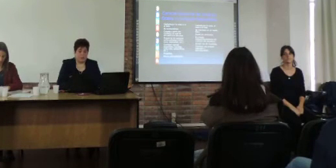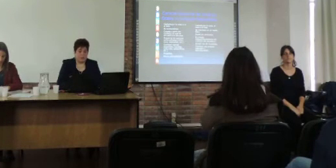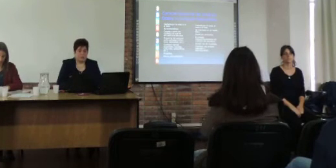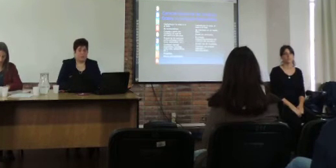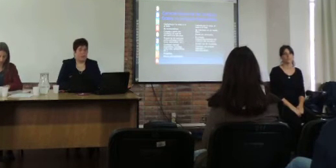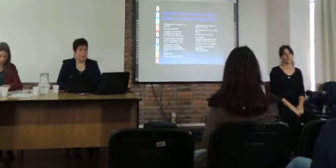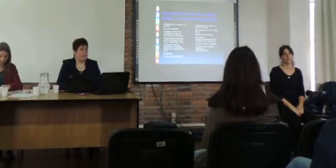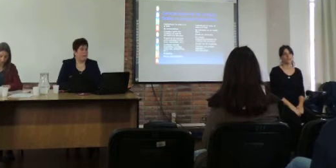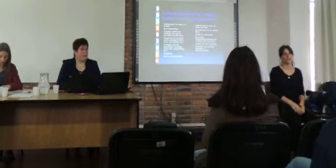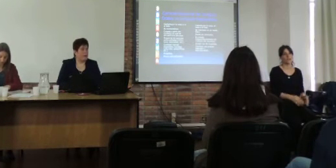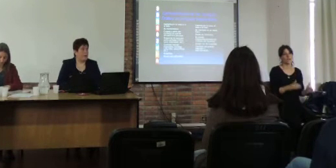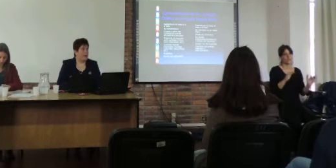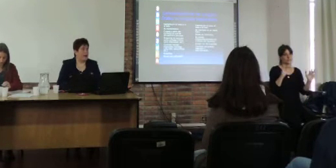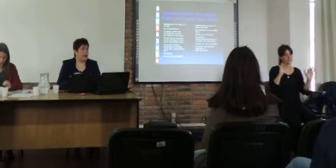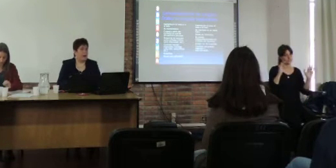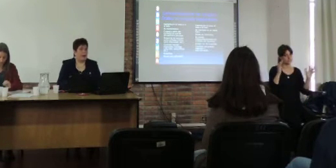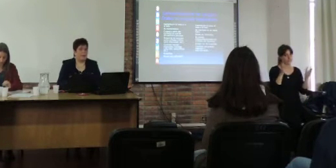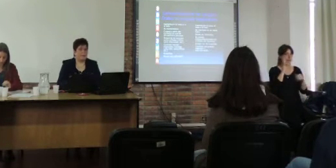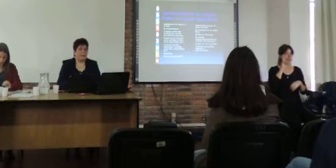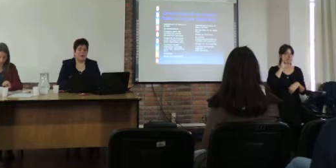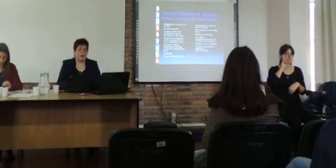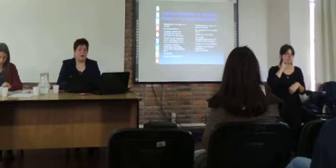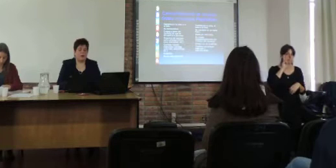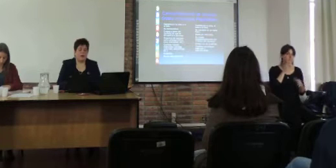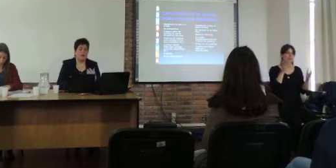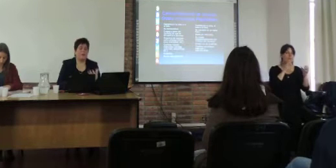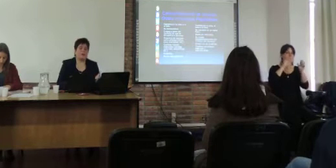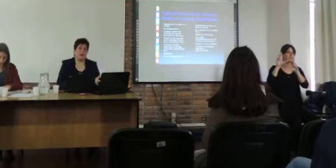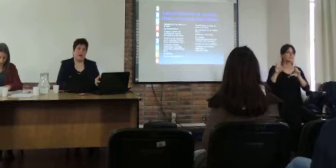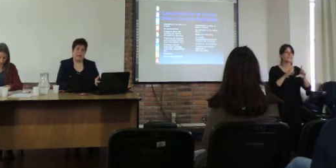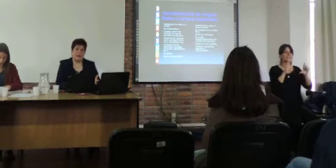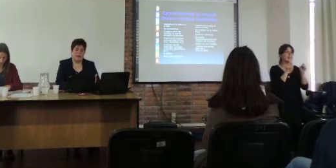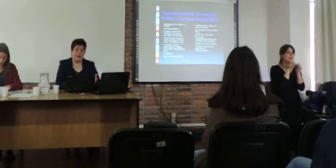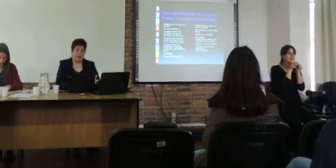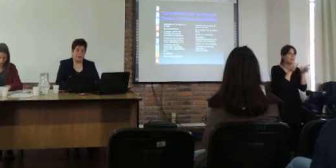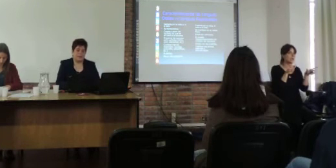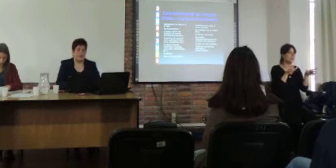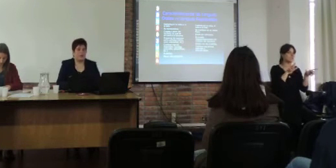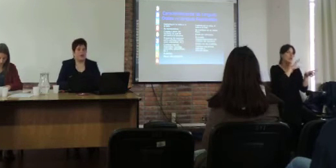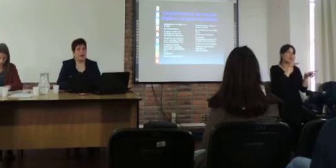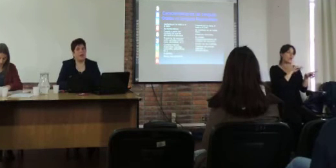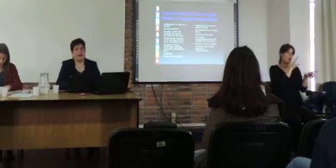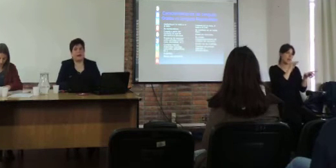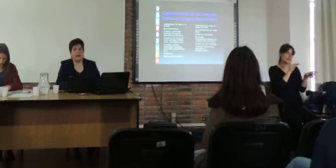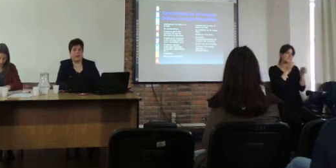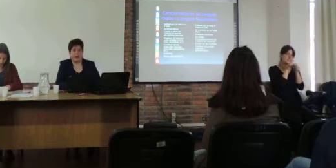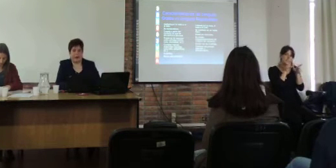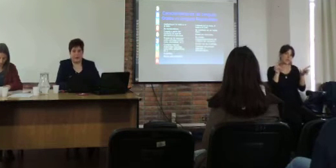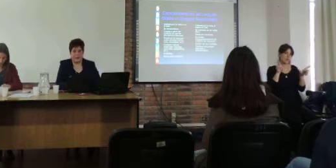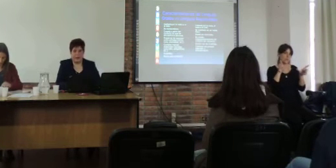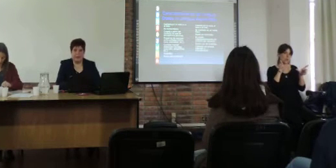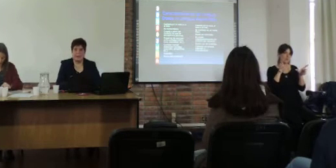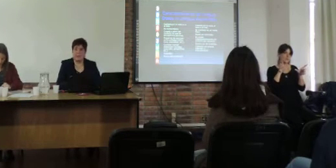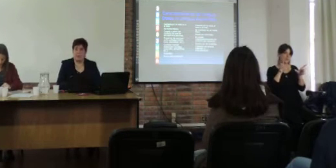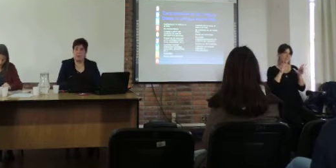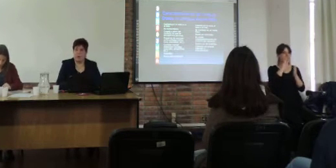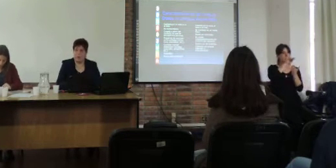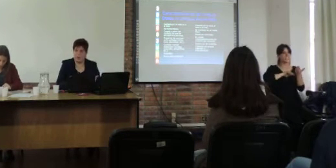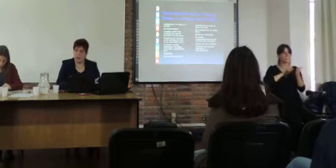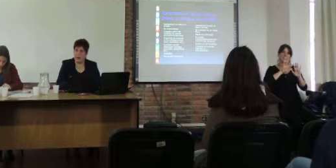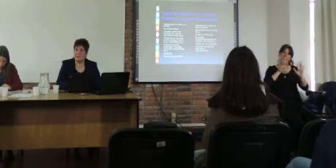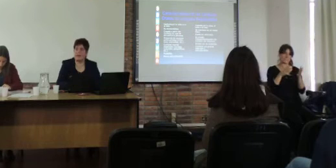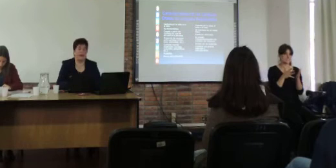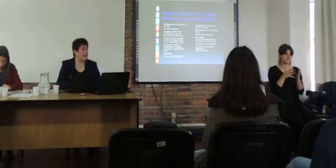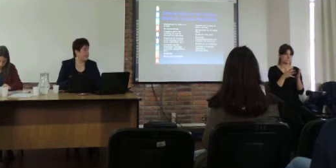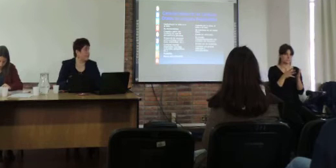Viendo esto, les voy a presentar lo que son las lenguas orales y lo que son las lenguas registrables. ¿A qué llamamos con